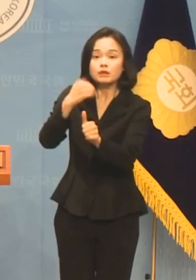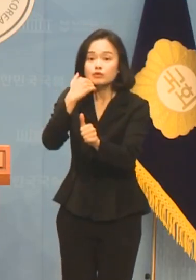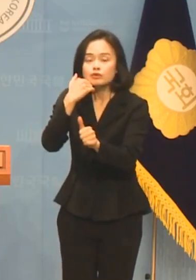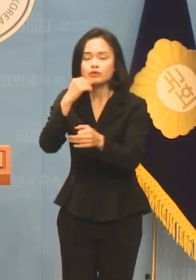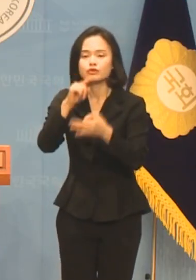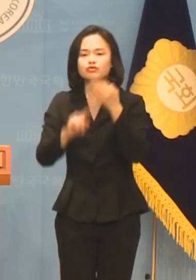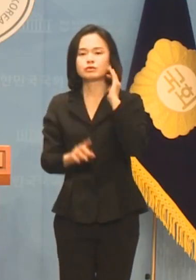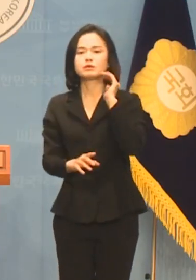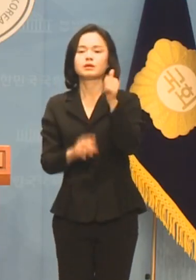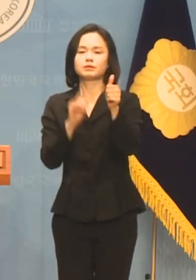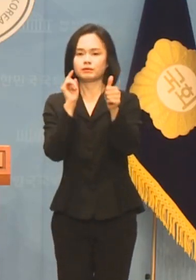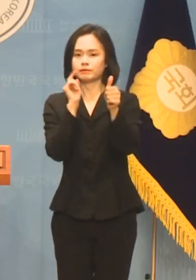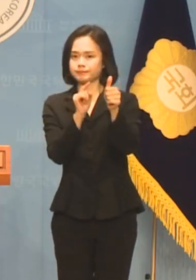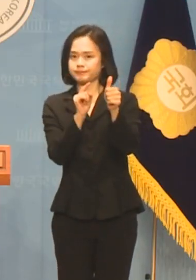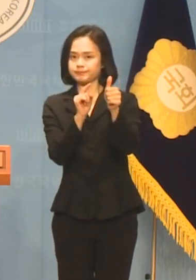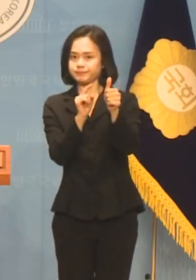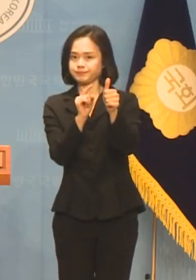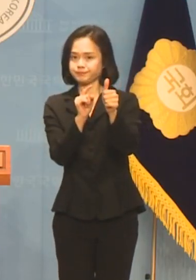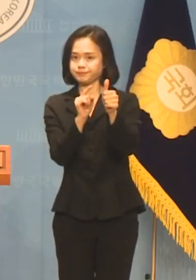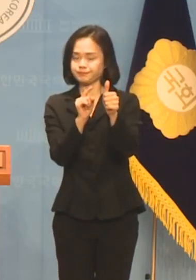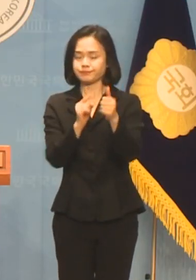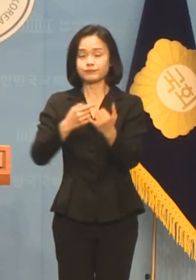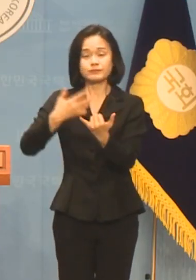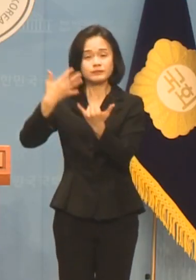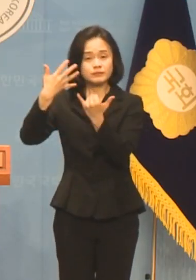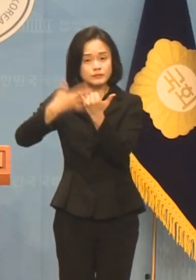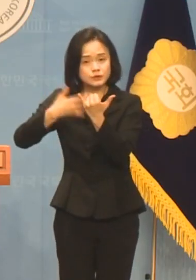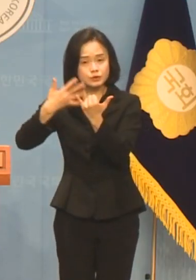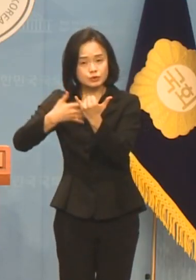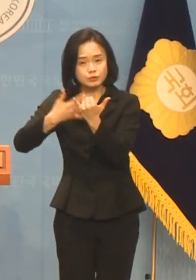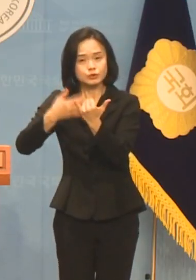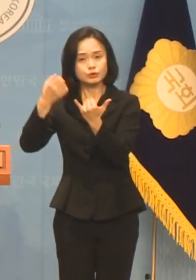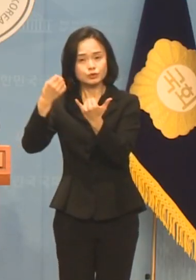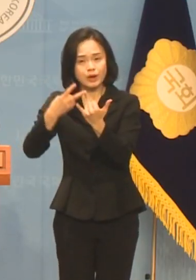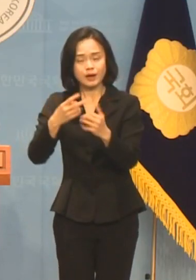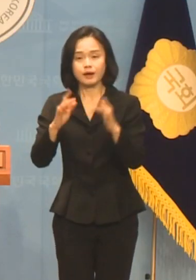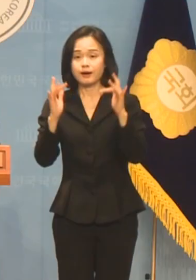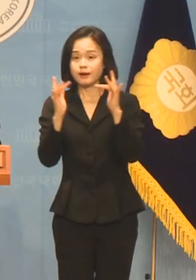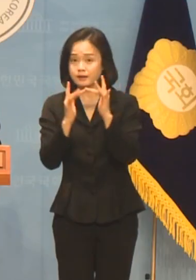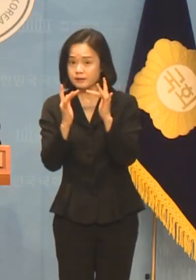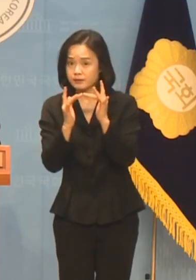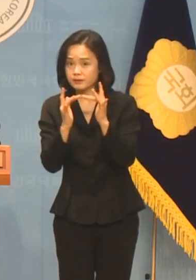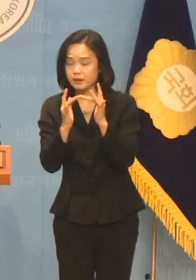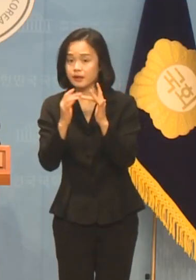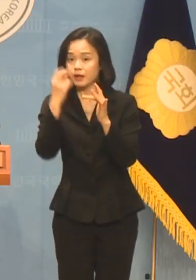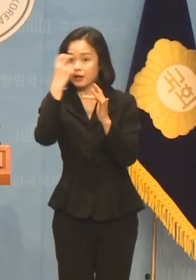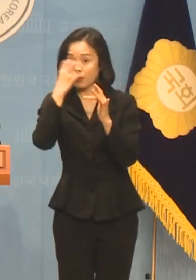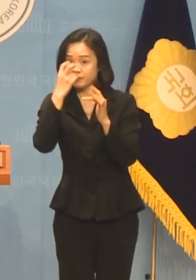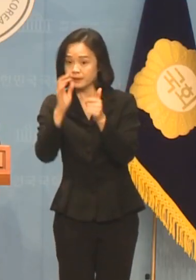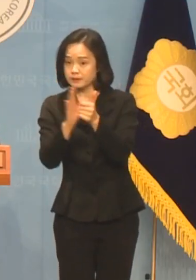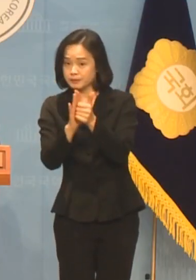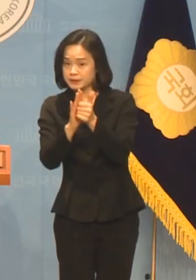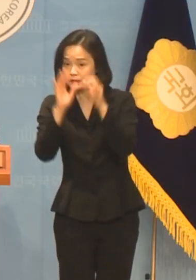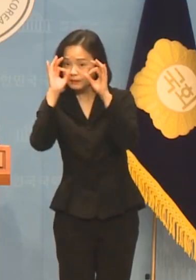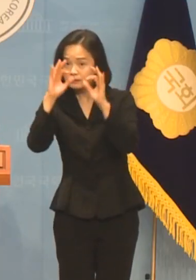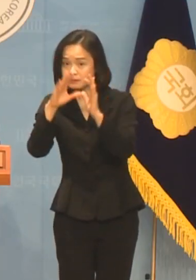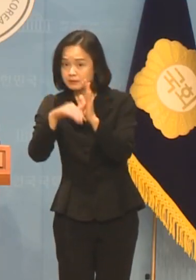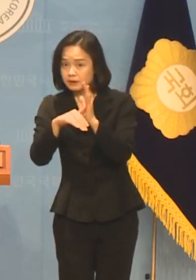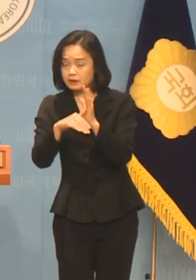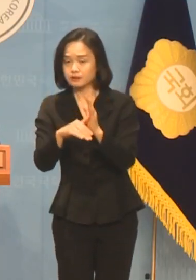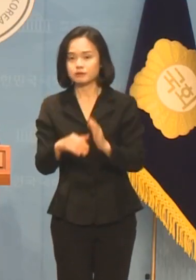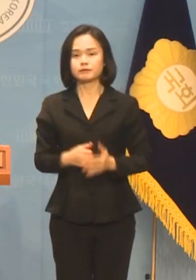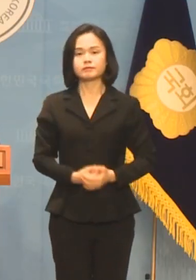따른 것이었습니다. 유튜브를 비롯해서 이커머스 혹은 검색 서비스에서는 이용자 편의를